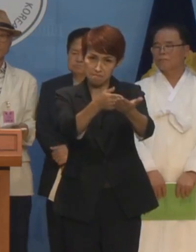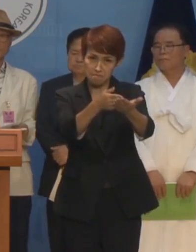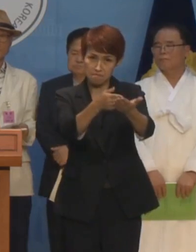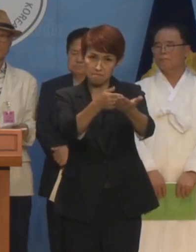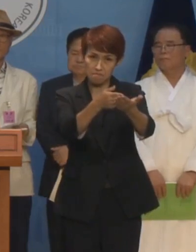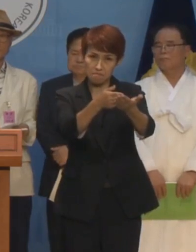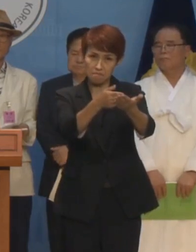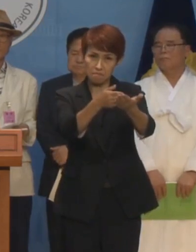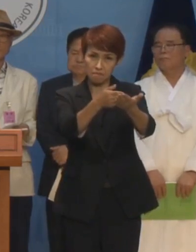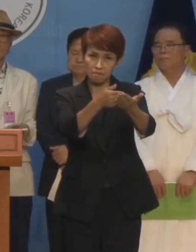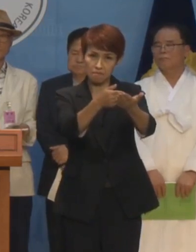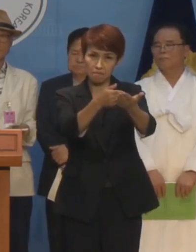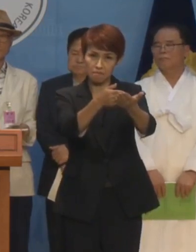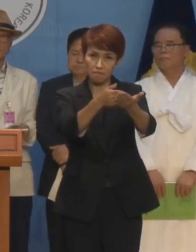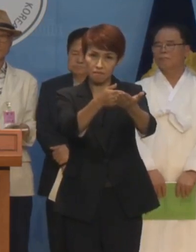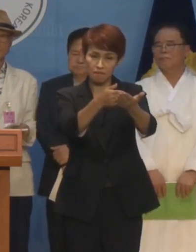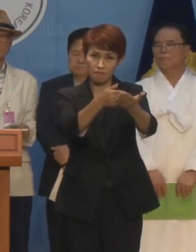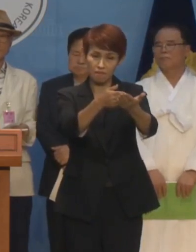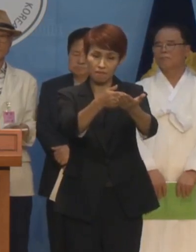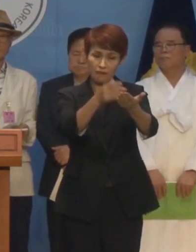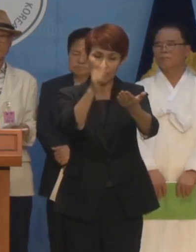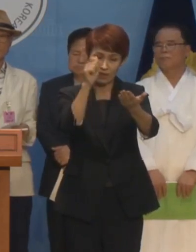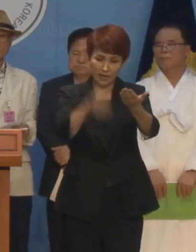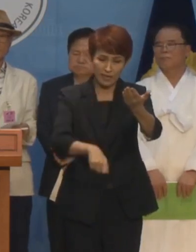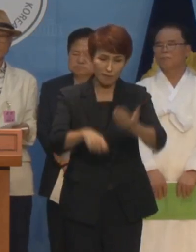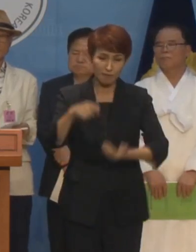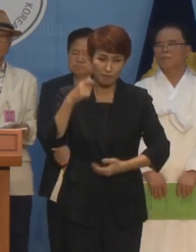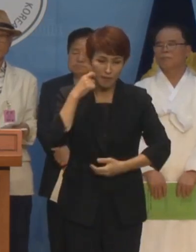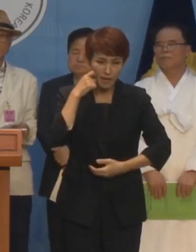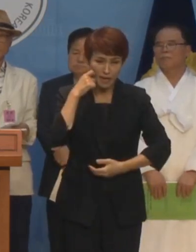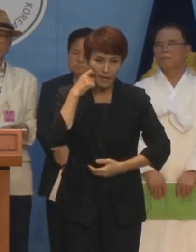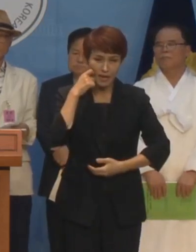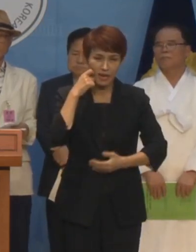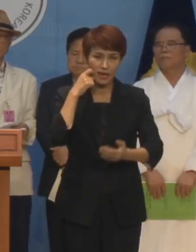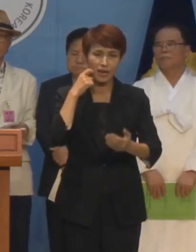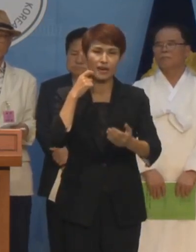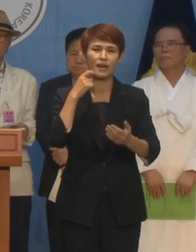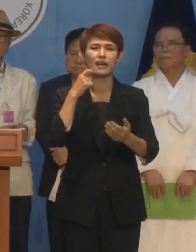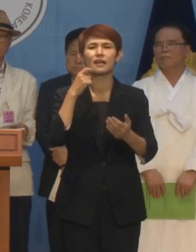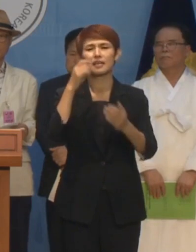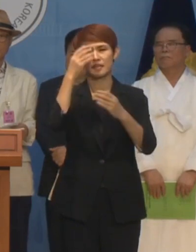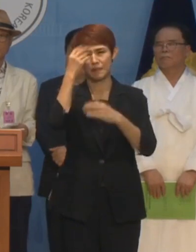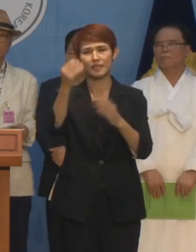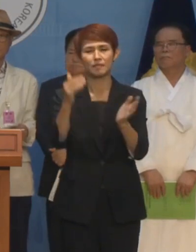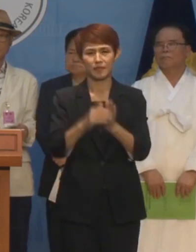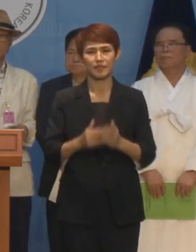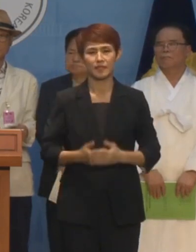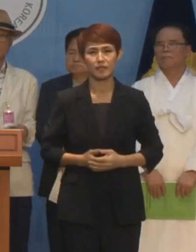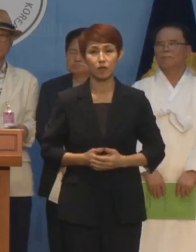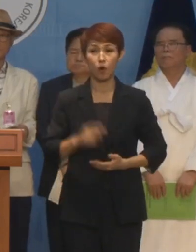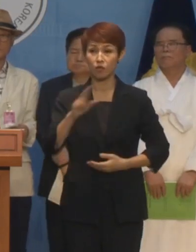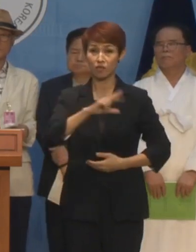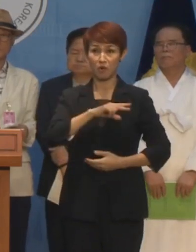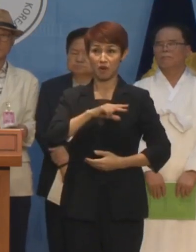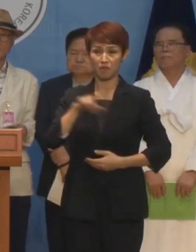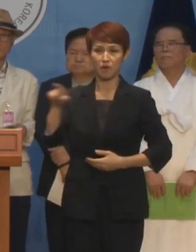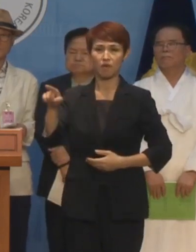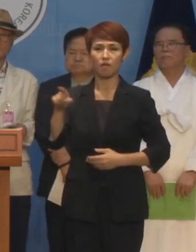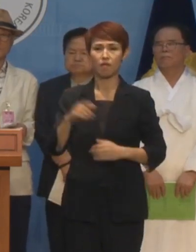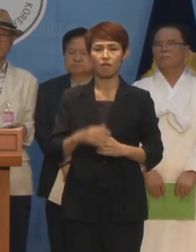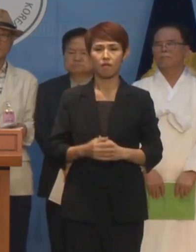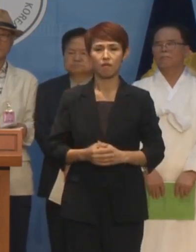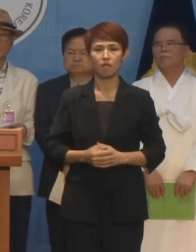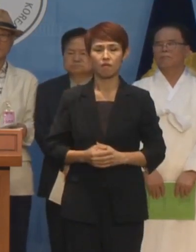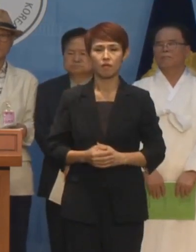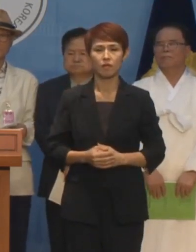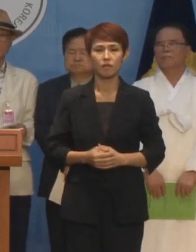발의하였다가 끝내 제정을 못하고만 사실을 보아왔다. 어떤 의원들은 공사 구분을